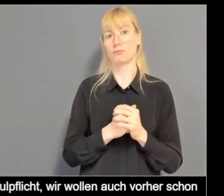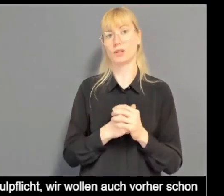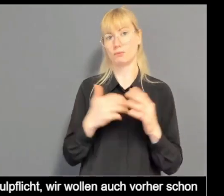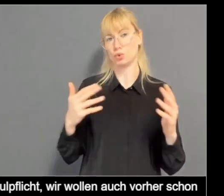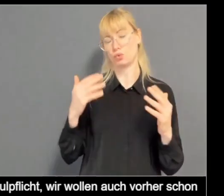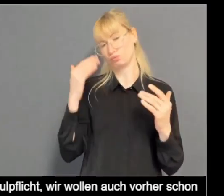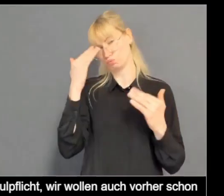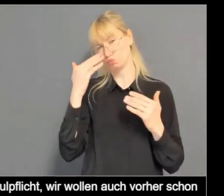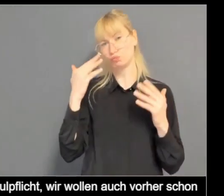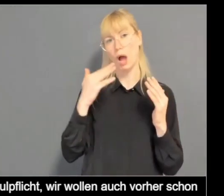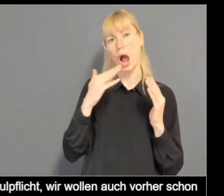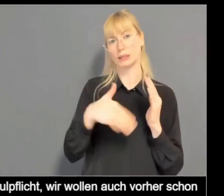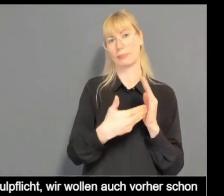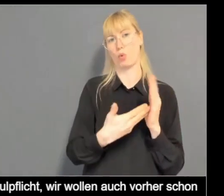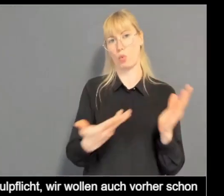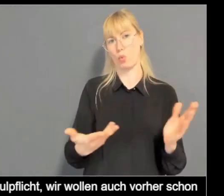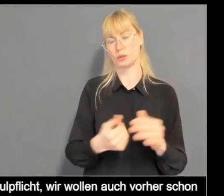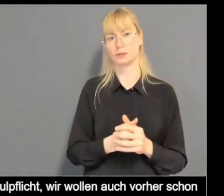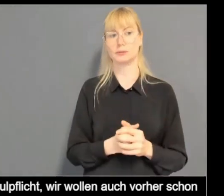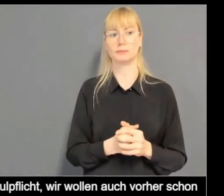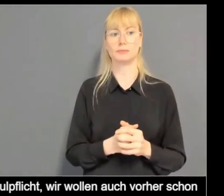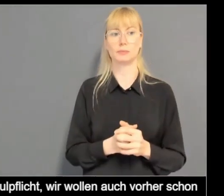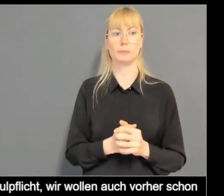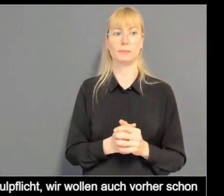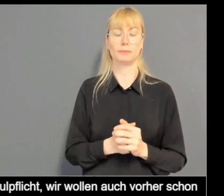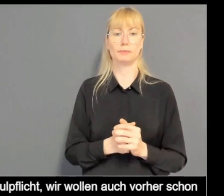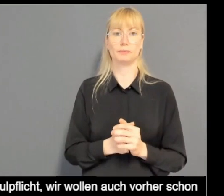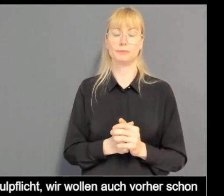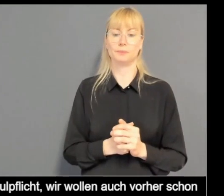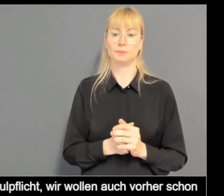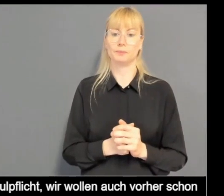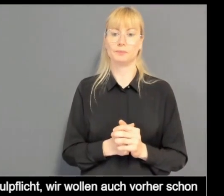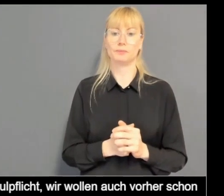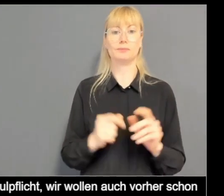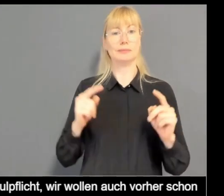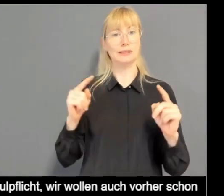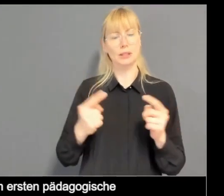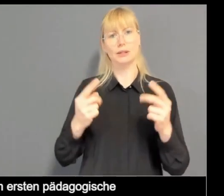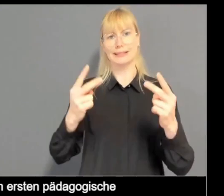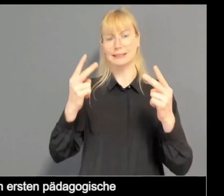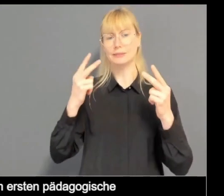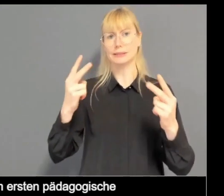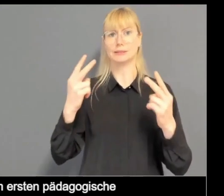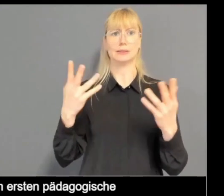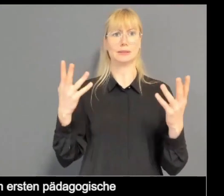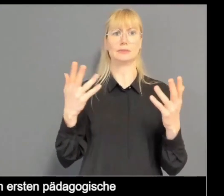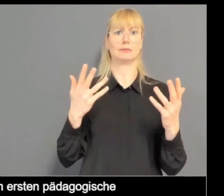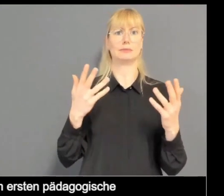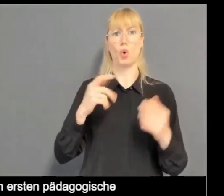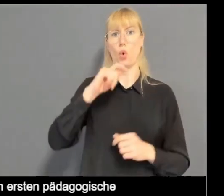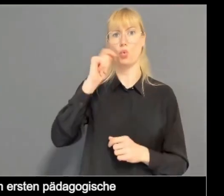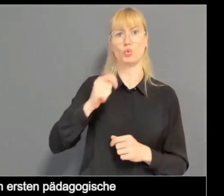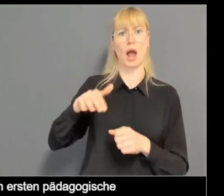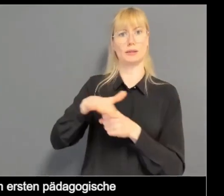Regelklasse folgen kann. Das Angebot, was aber sicherlich jetzt in nächster Zeit im Fokus steht und das wir besonders